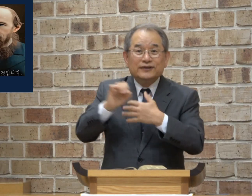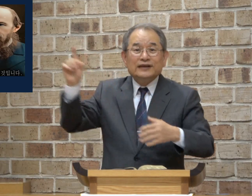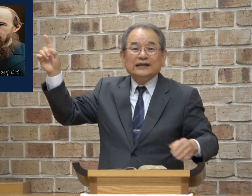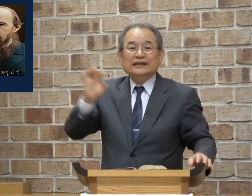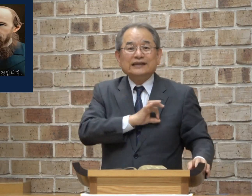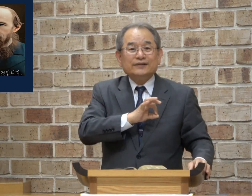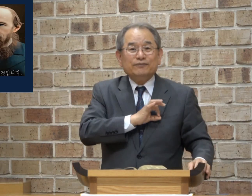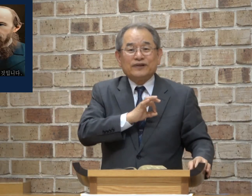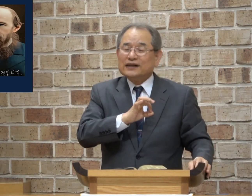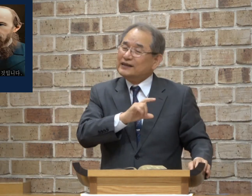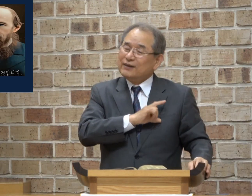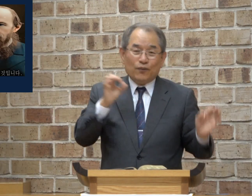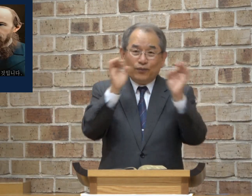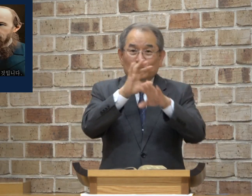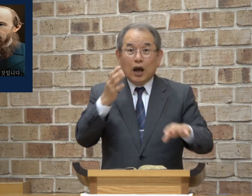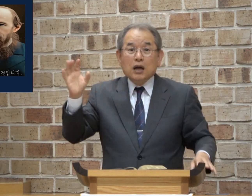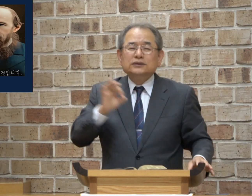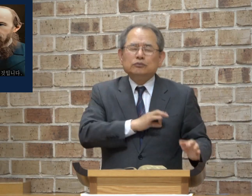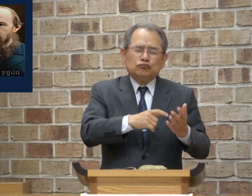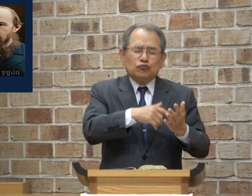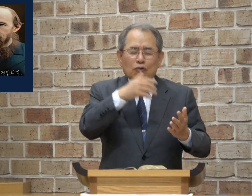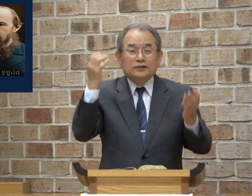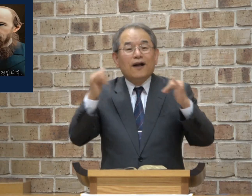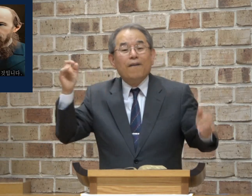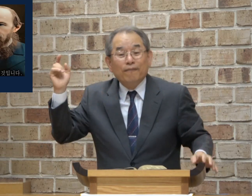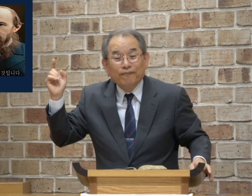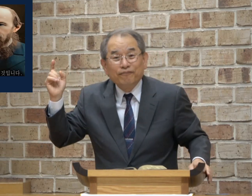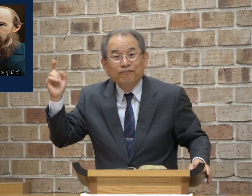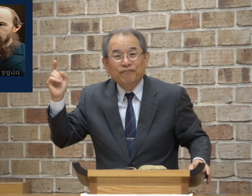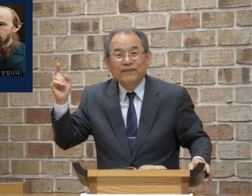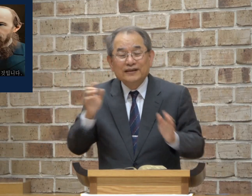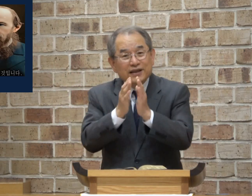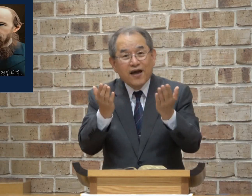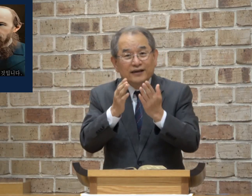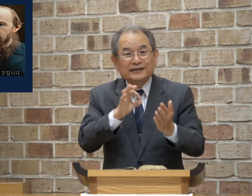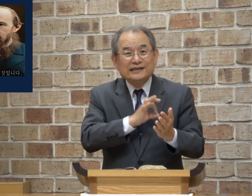만약에 사형을 처했다면 그가 내 이름을 알려주지 못했을 것입니다.